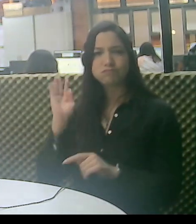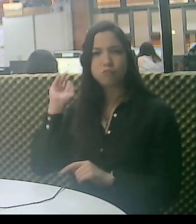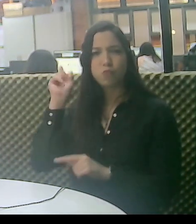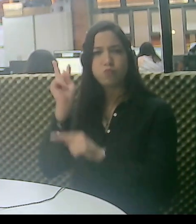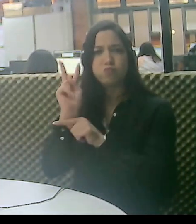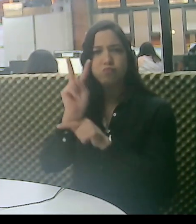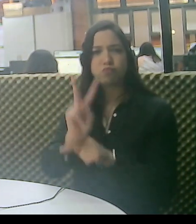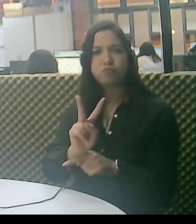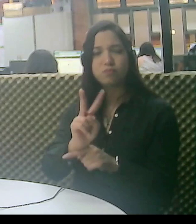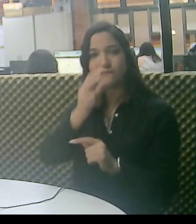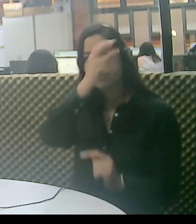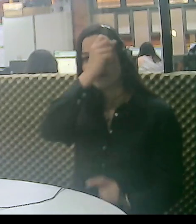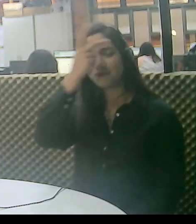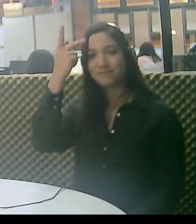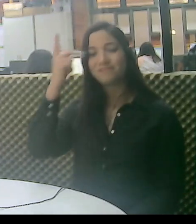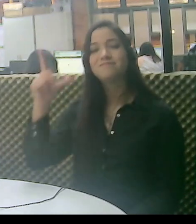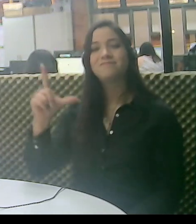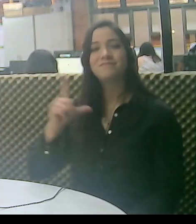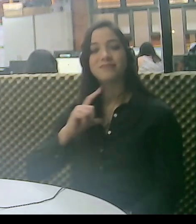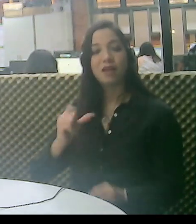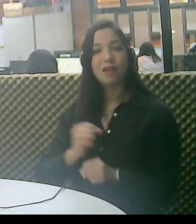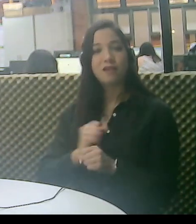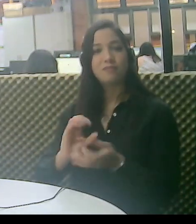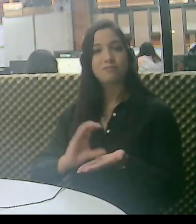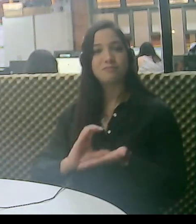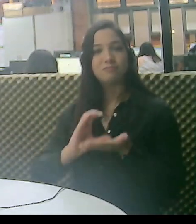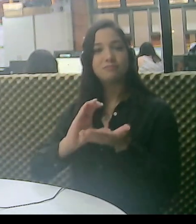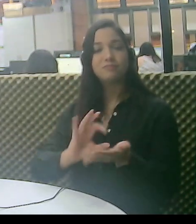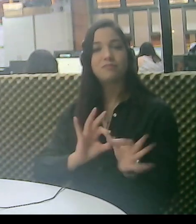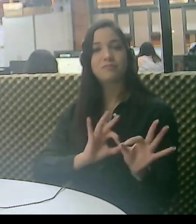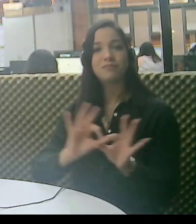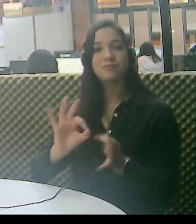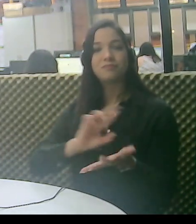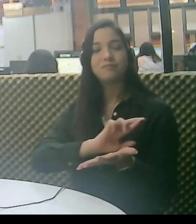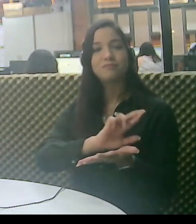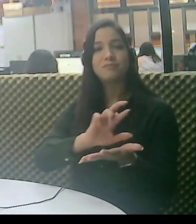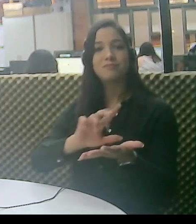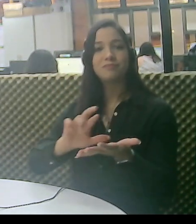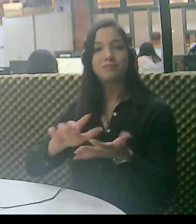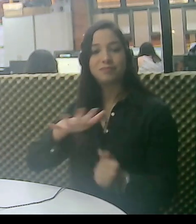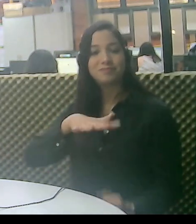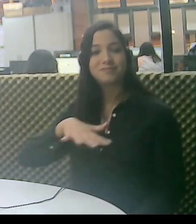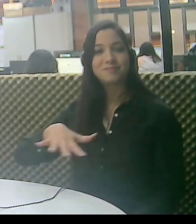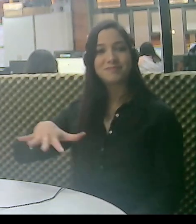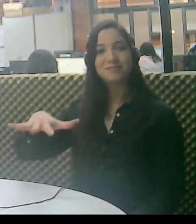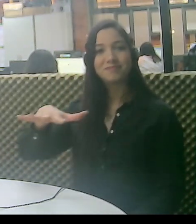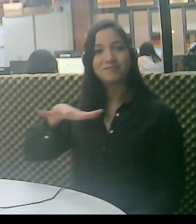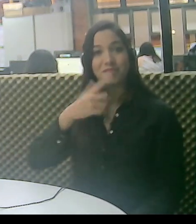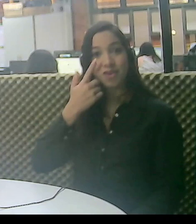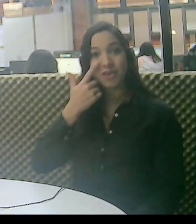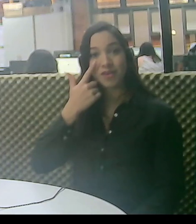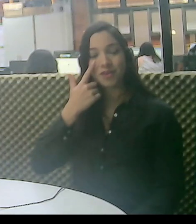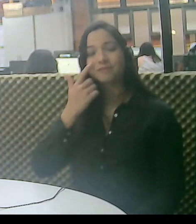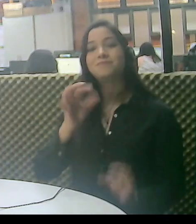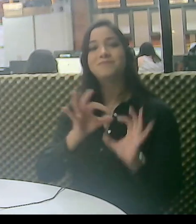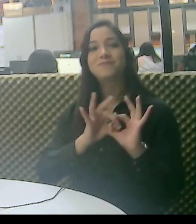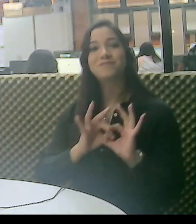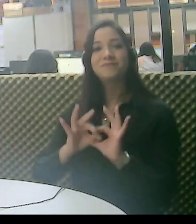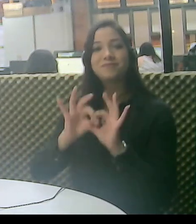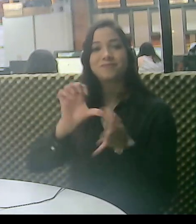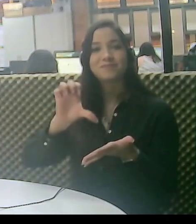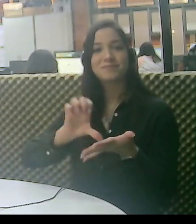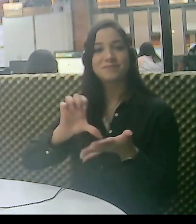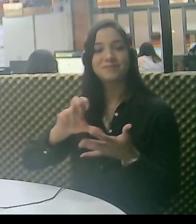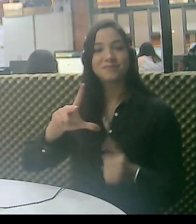isso a prefeitura faz bem. Nesse ano, investiu em vários projetos para a saúde dessa turma. Anota aí, parceria com